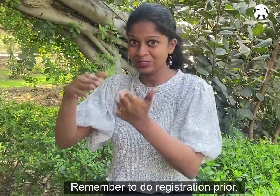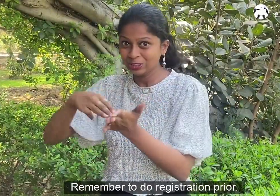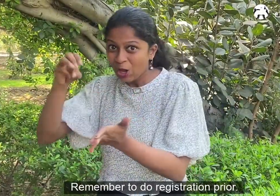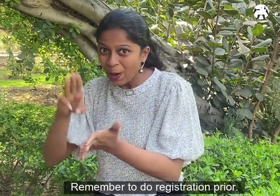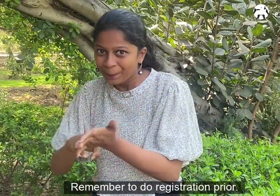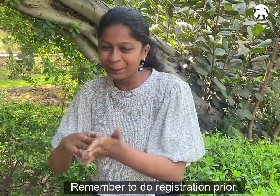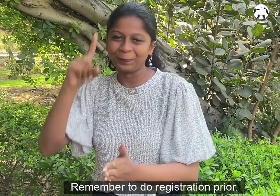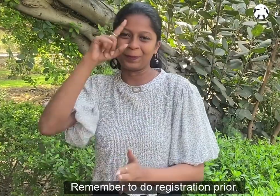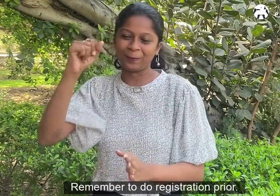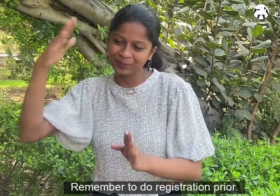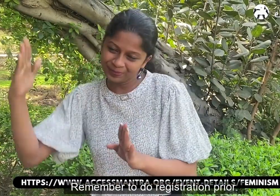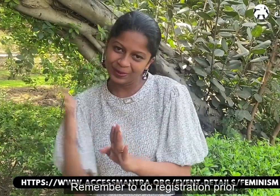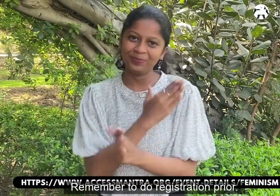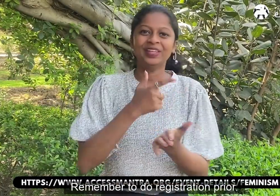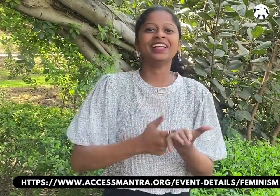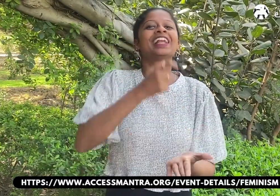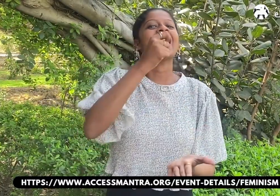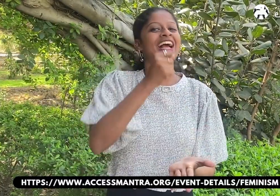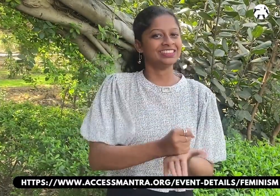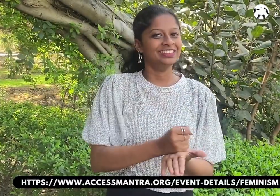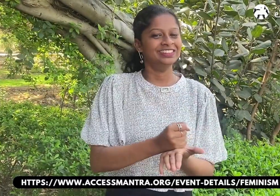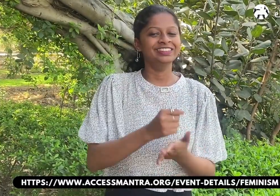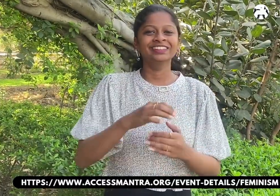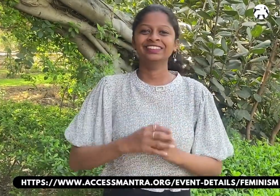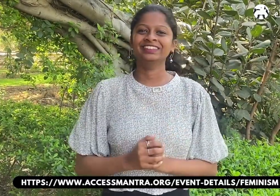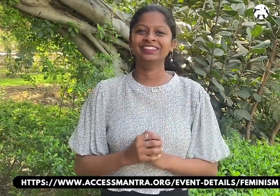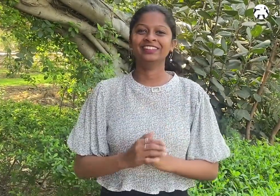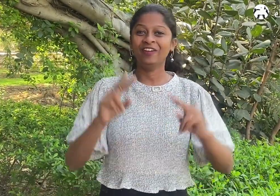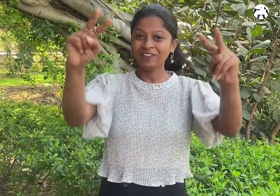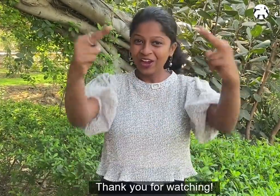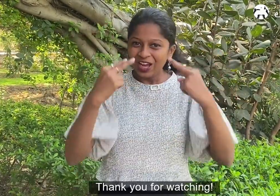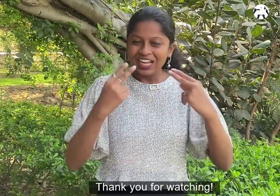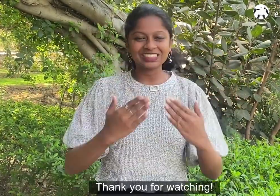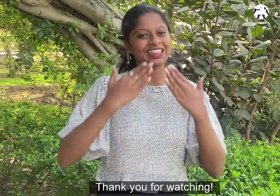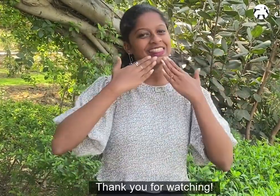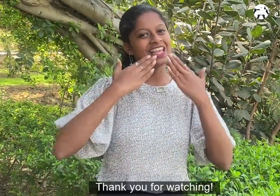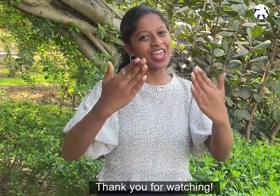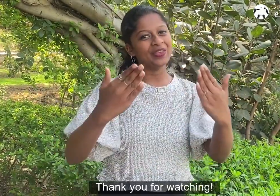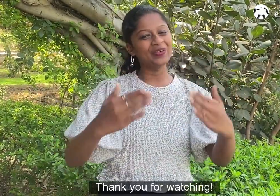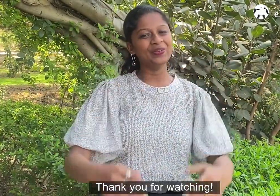दिनांक समय पर ध्यान रहे, पंजीकरण जरूर करें चर्चा में शामिल होने के लिए। धन्यवाद।